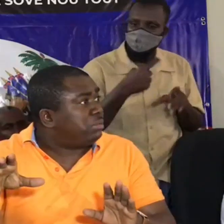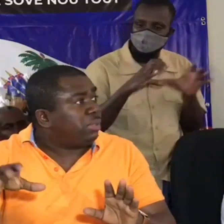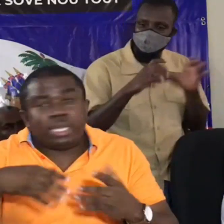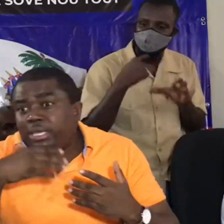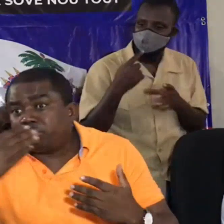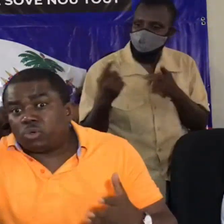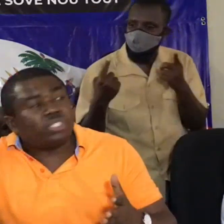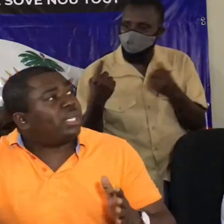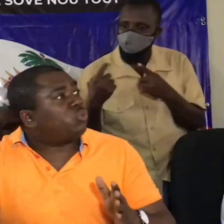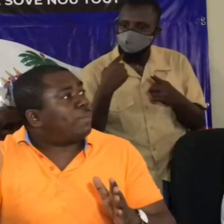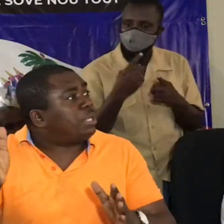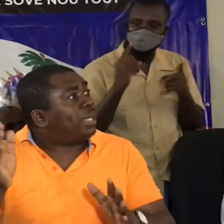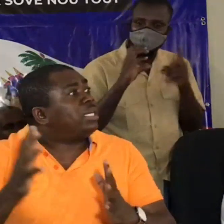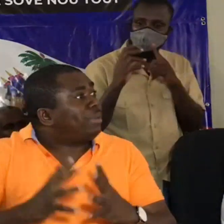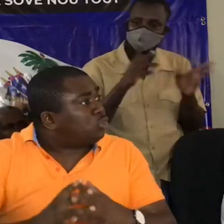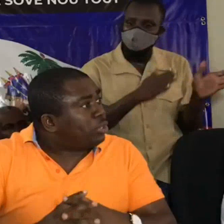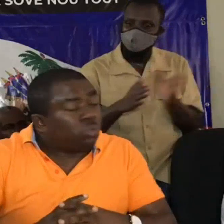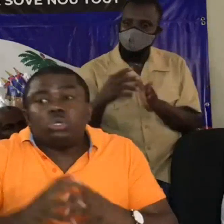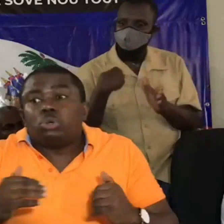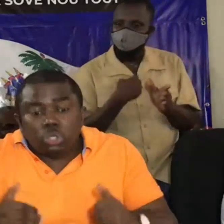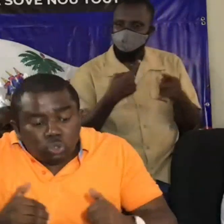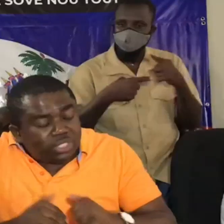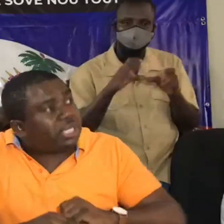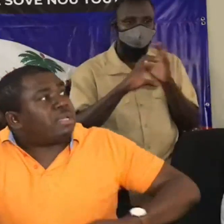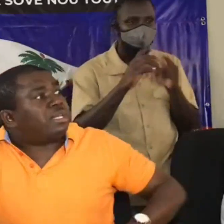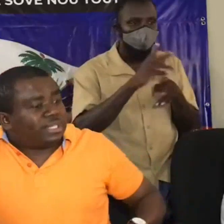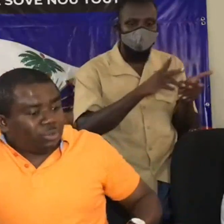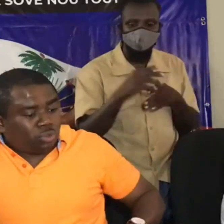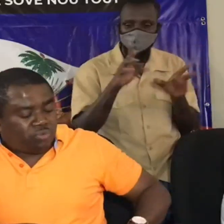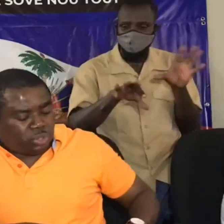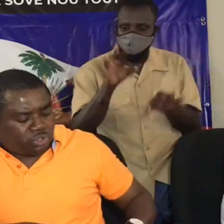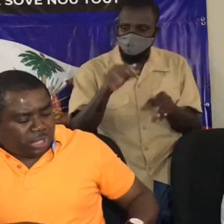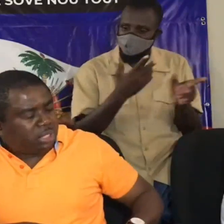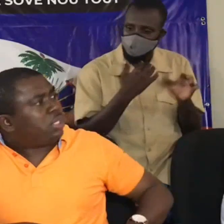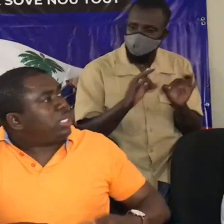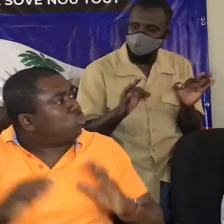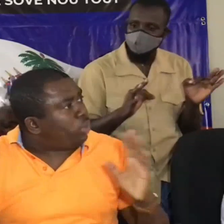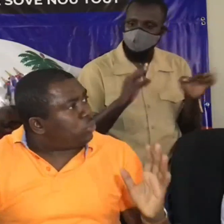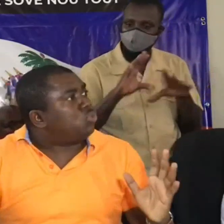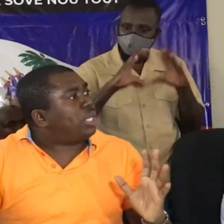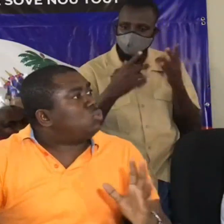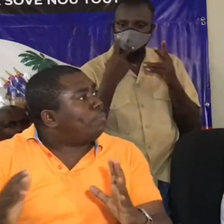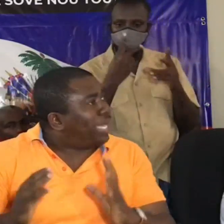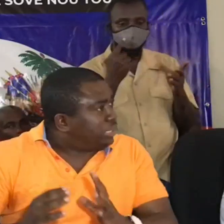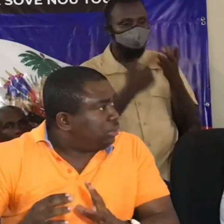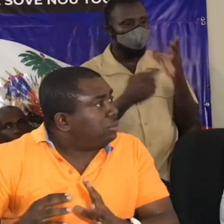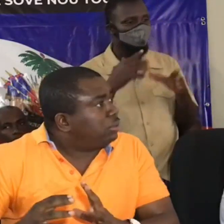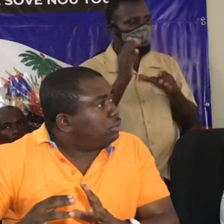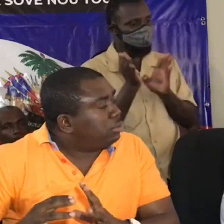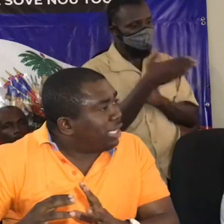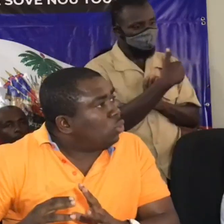lundi. Et mon citation qu'a préparé Divra Joanio, le dossier est en état de recevoir jugement. Et je crois que nous allons nous